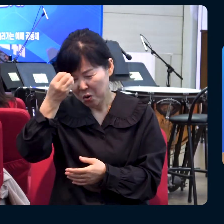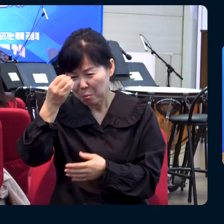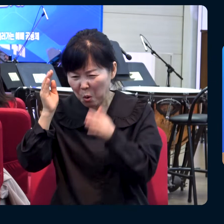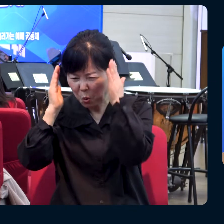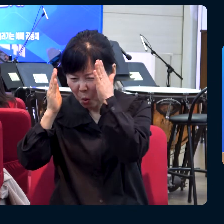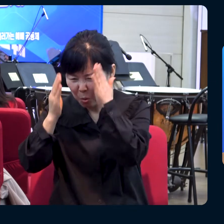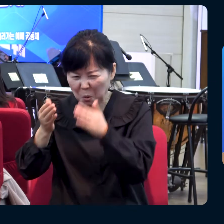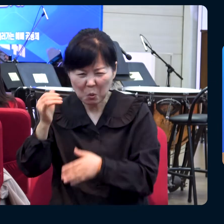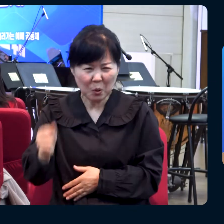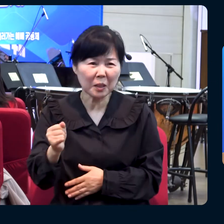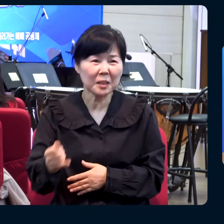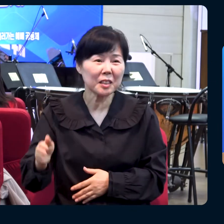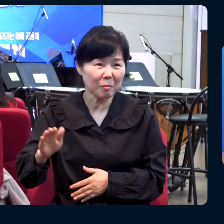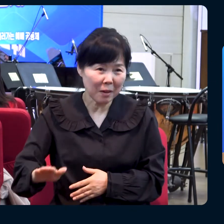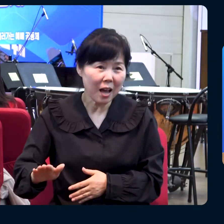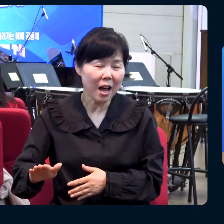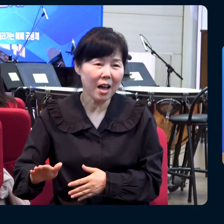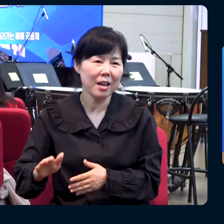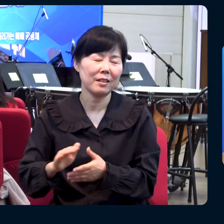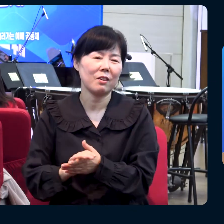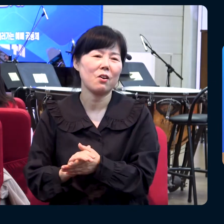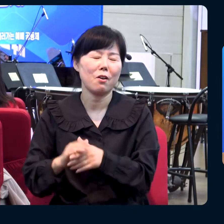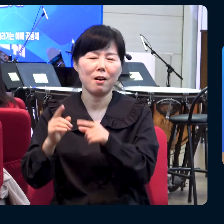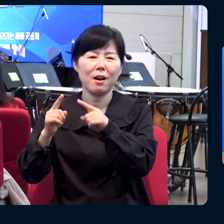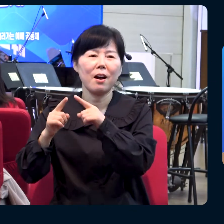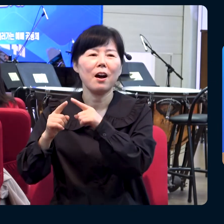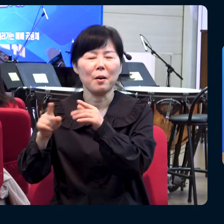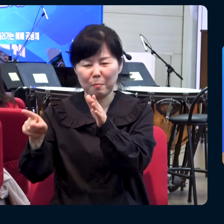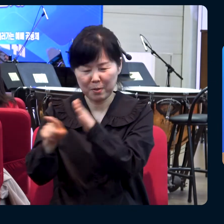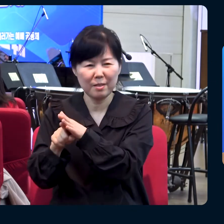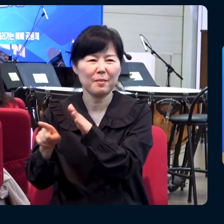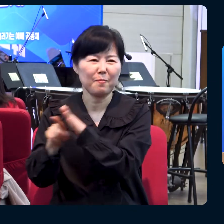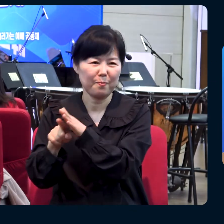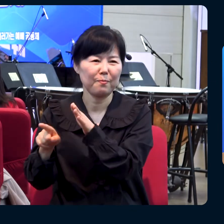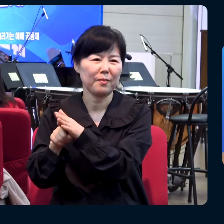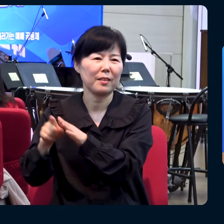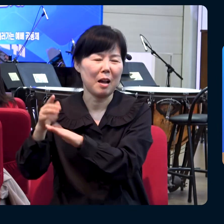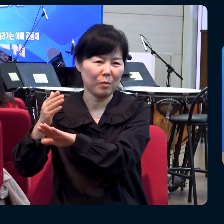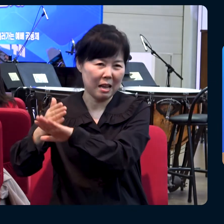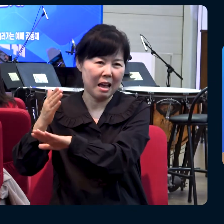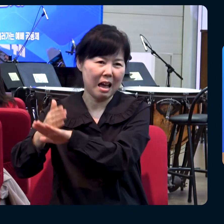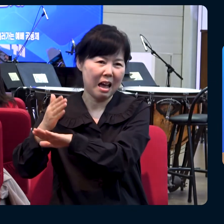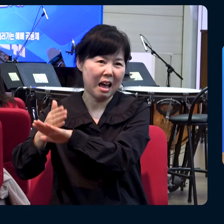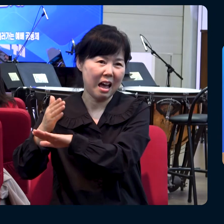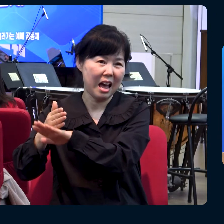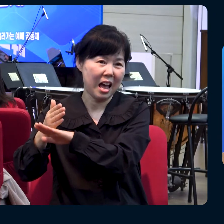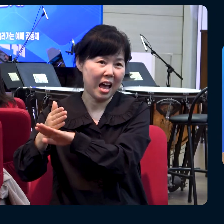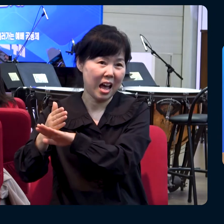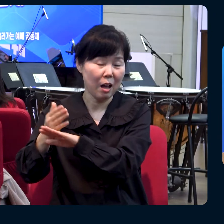교회를 안 다니는 아들이지만 주님 인도하실 줄로 믿습니다. 이런 두 주부가 있다면